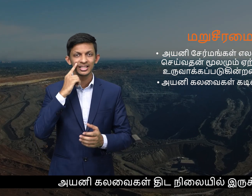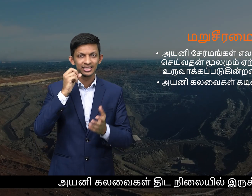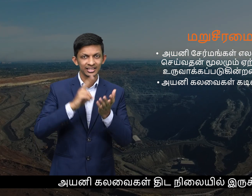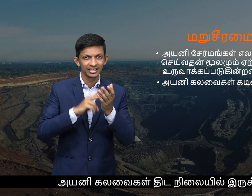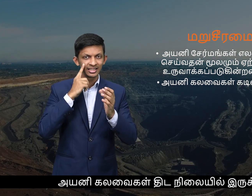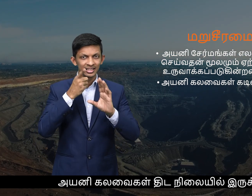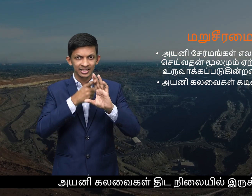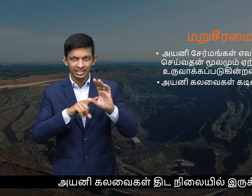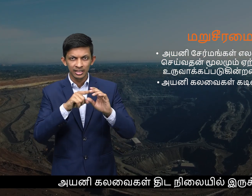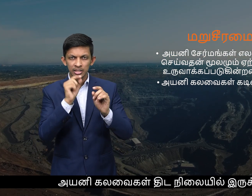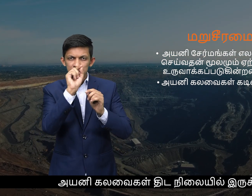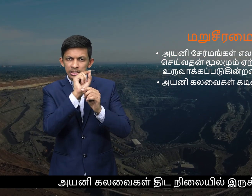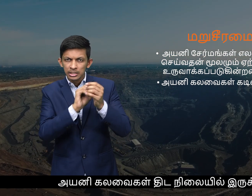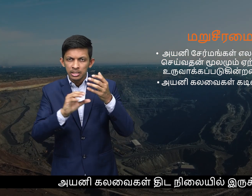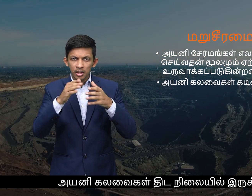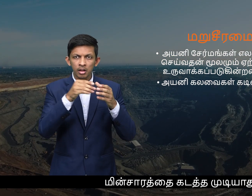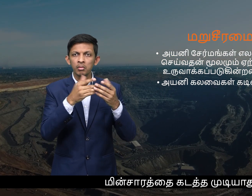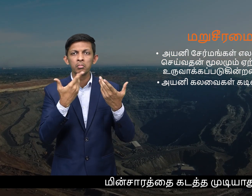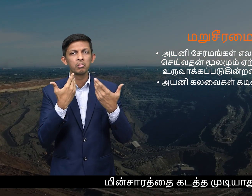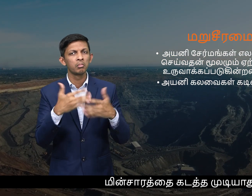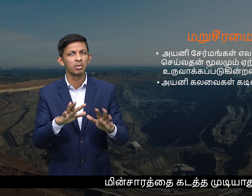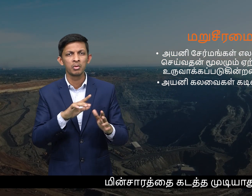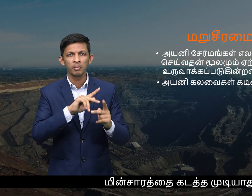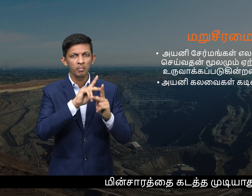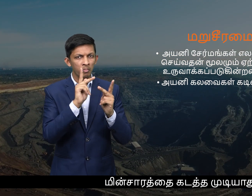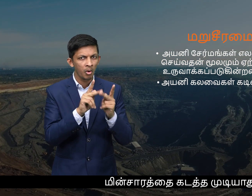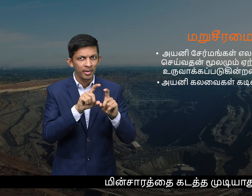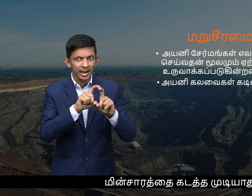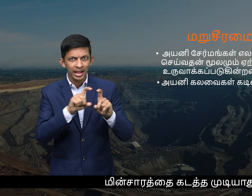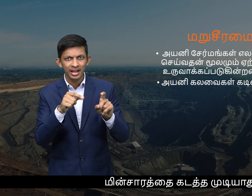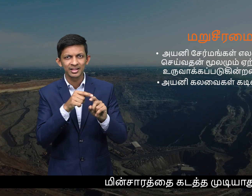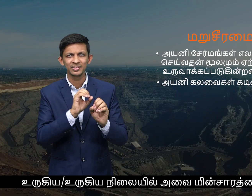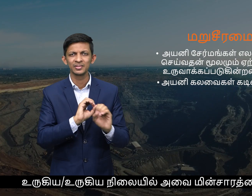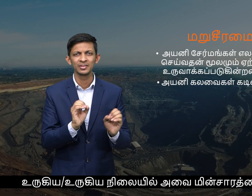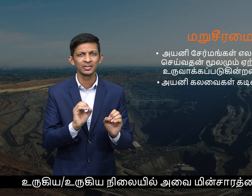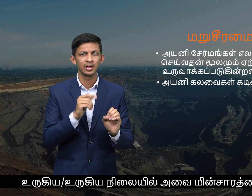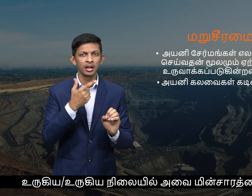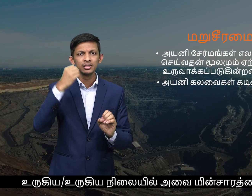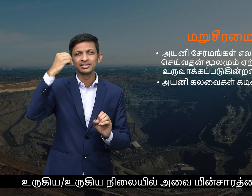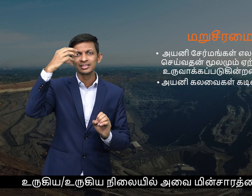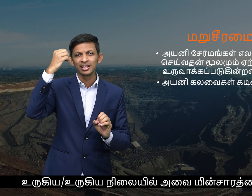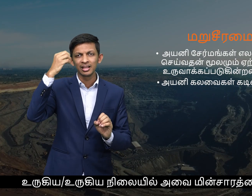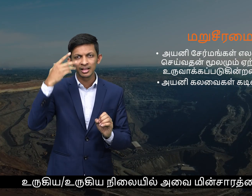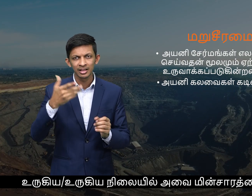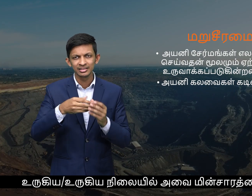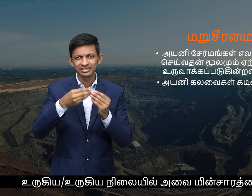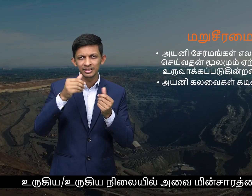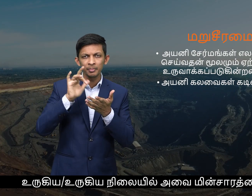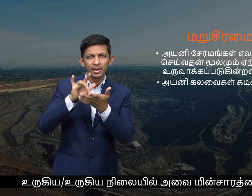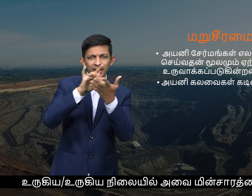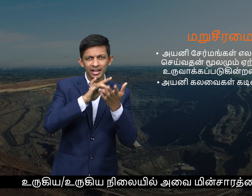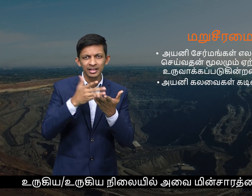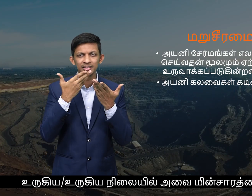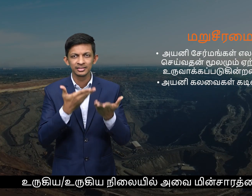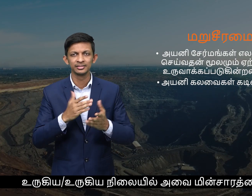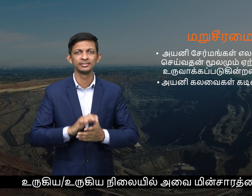அயனி கலவைகள் திடநிலையில் இருக்கும்போது மின்சாரத்தை கடத்த முடியாது. உருகிய நிலையில் அவை மின்சாரத்தை கடத்த